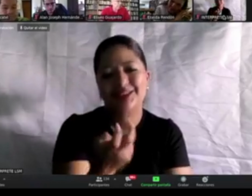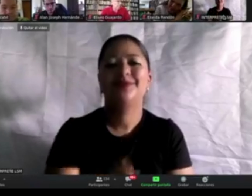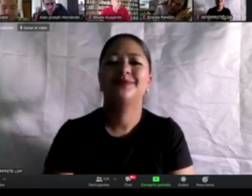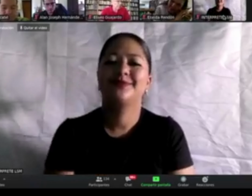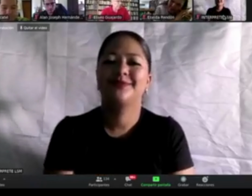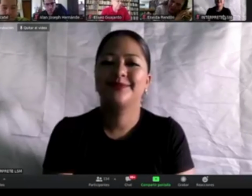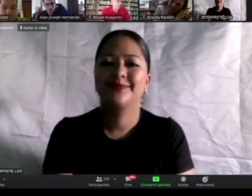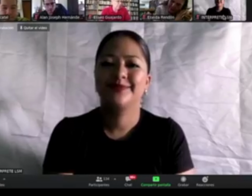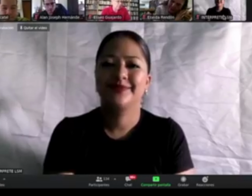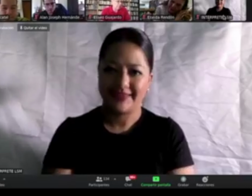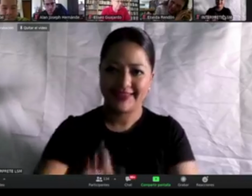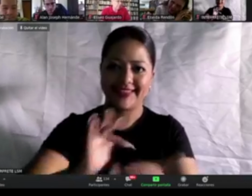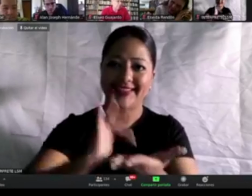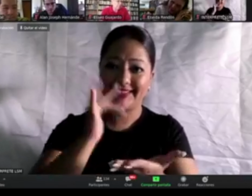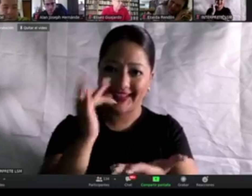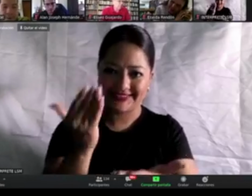gracias Mark